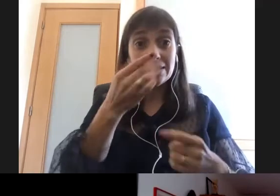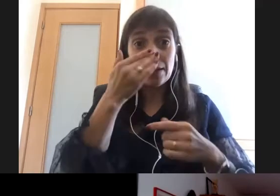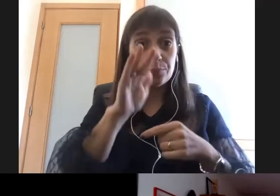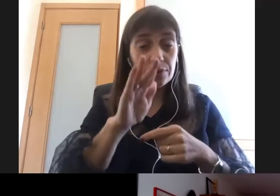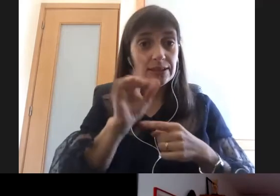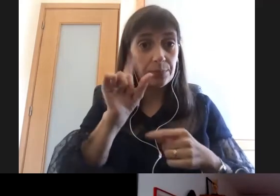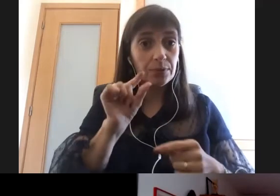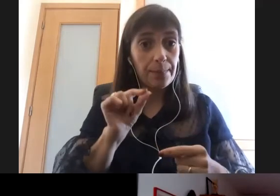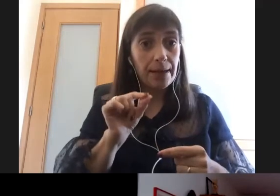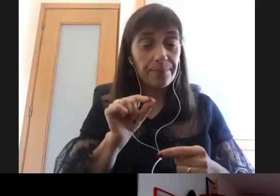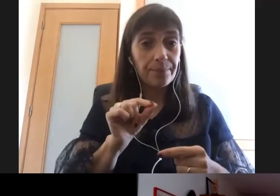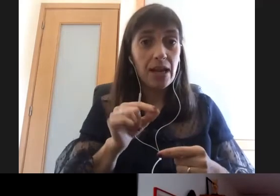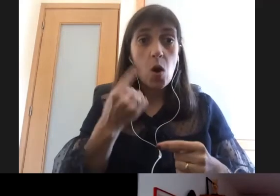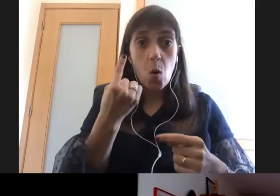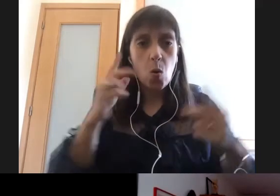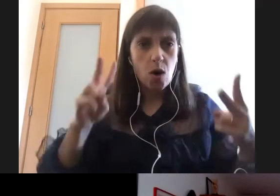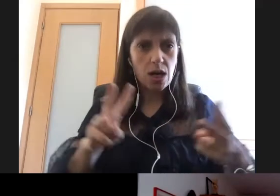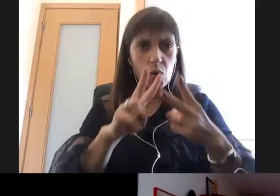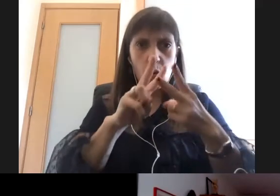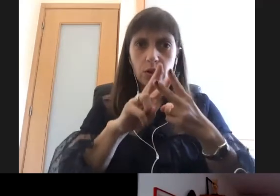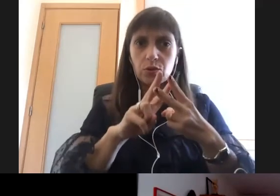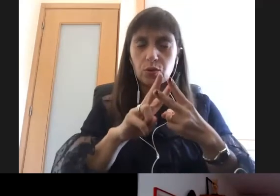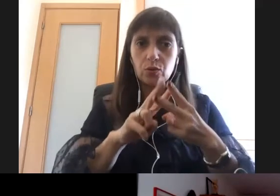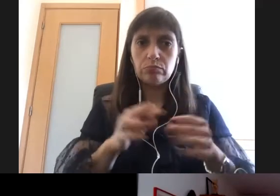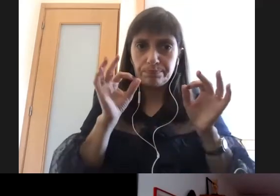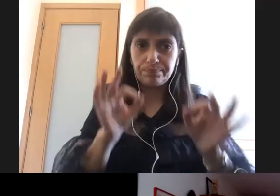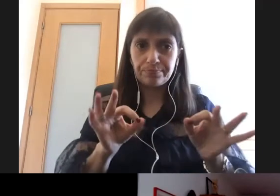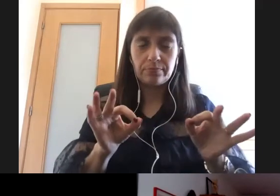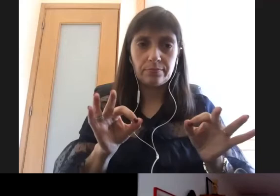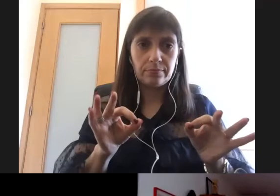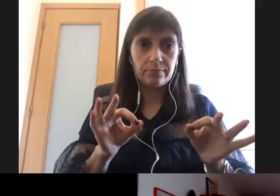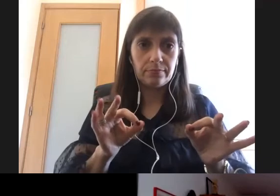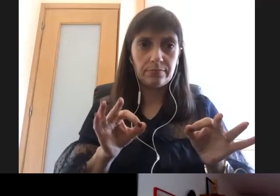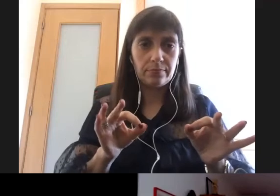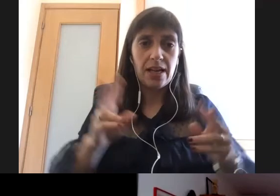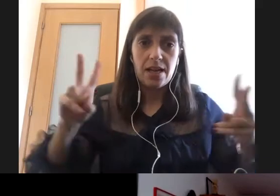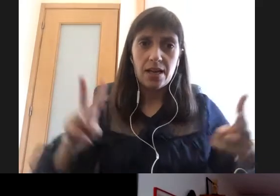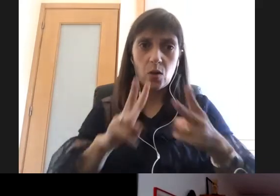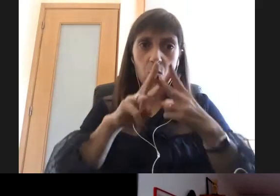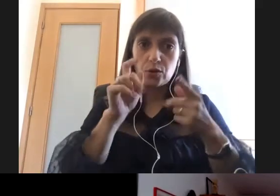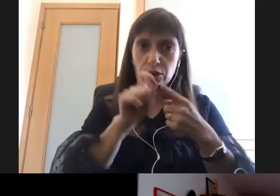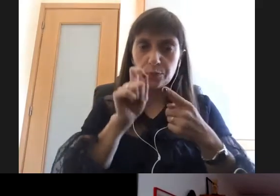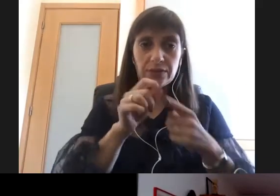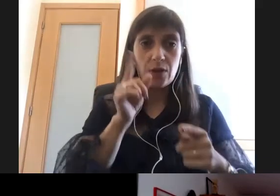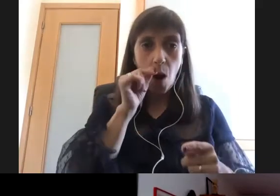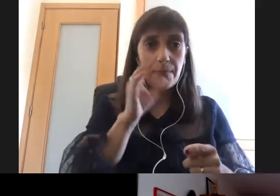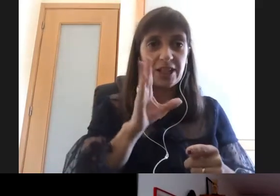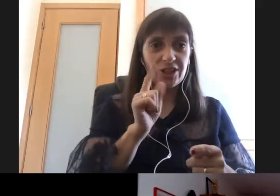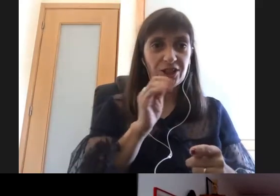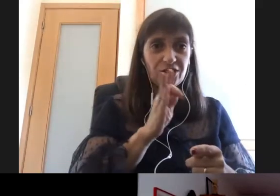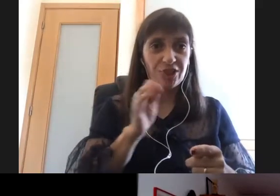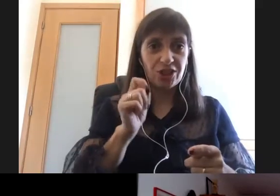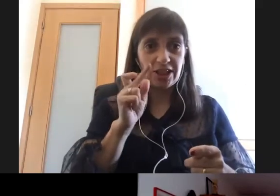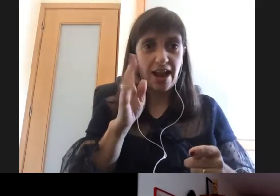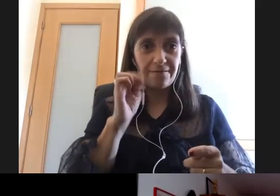encontro ricamente detalhado entre Thomas Jefferson, o terceiro